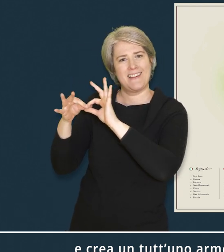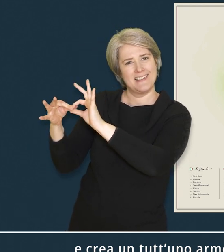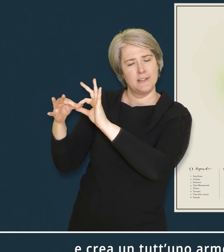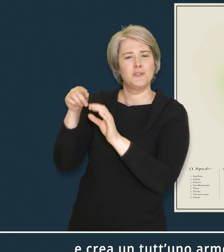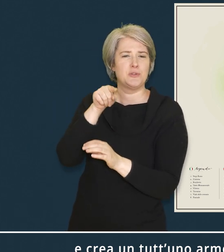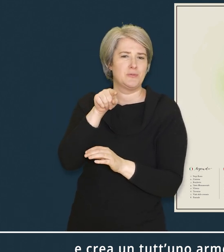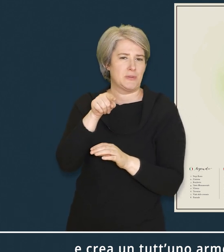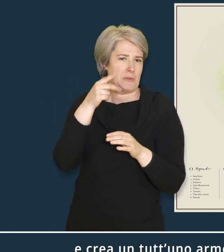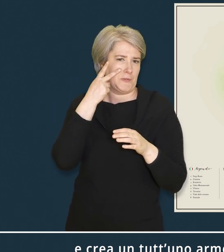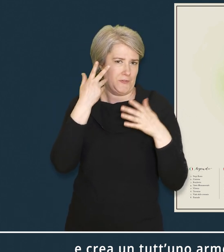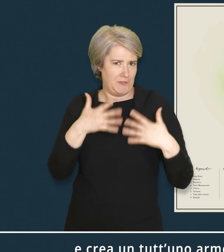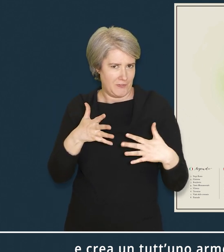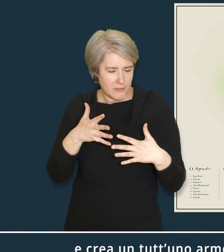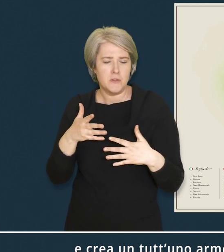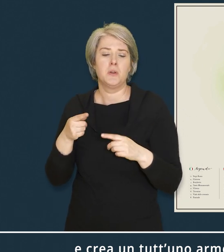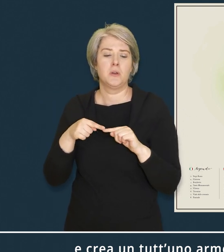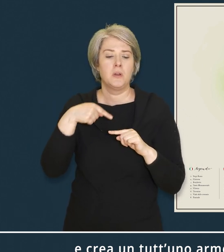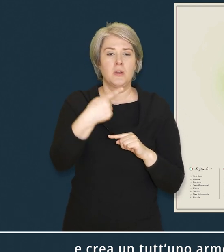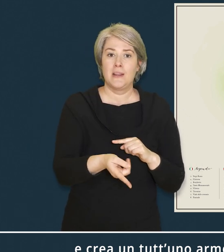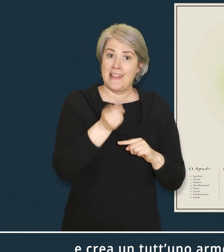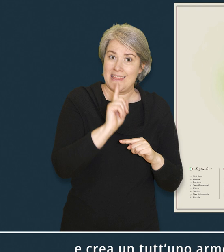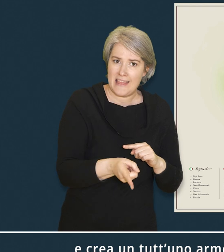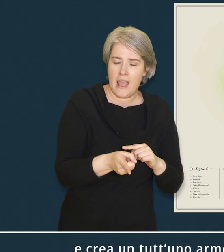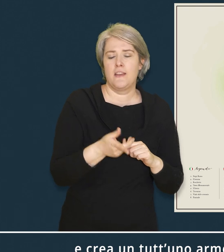già esplorato.